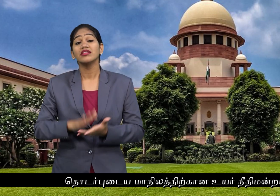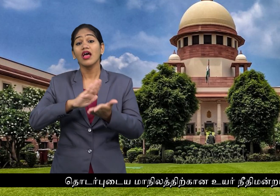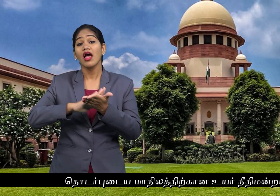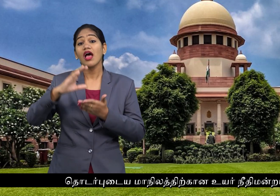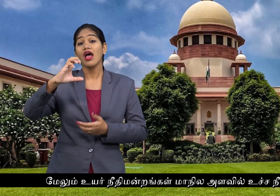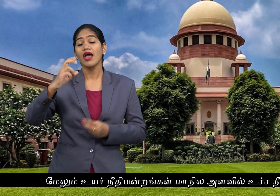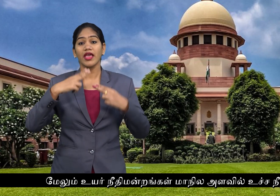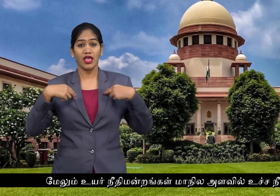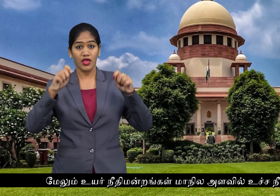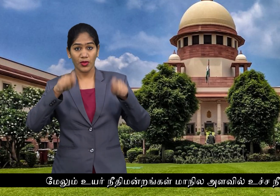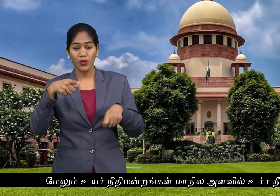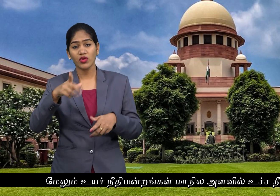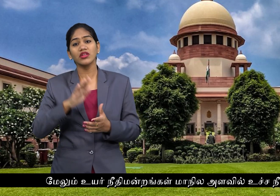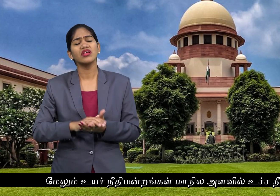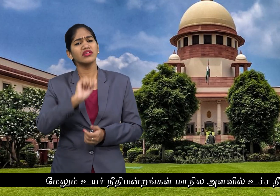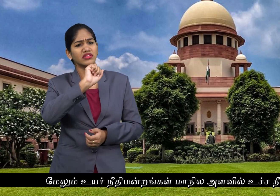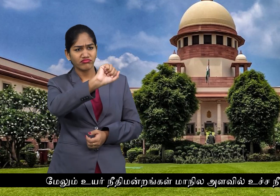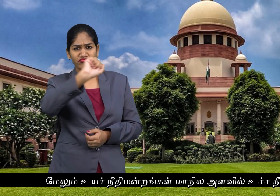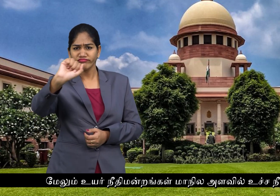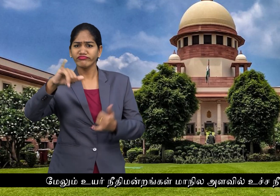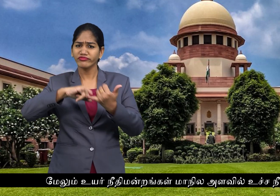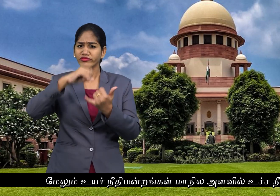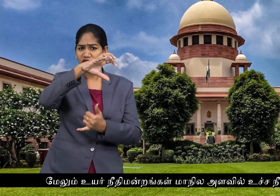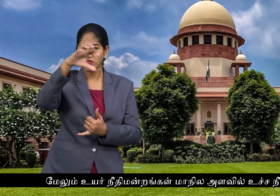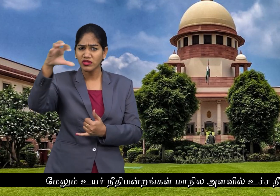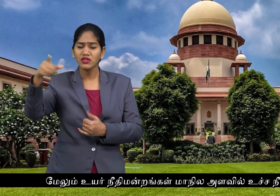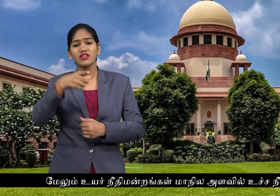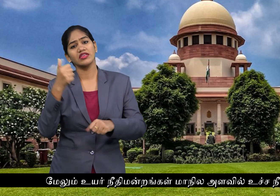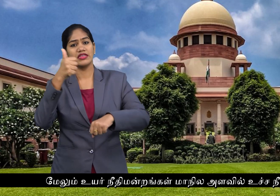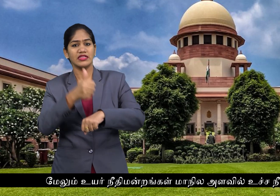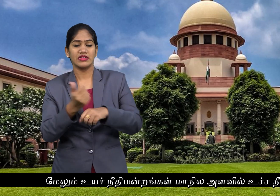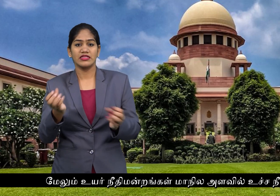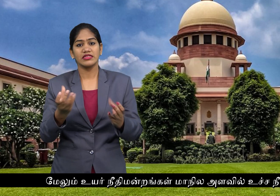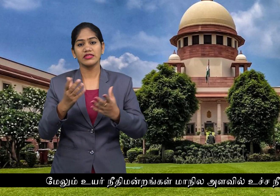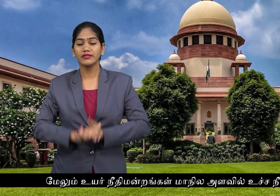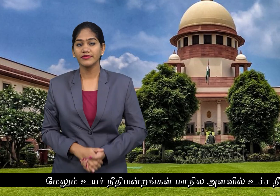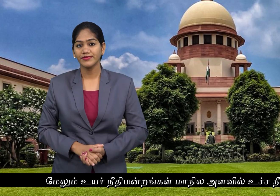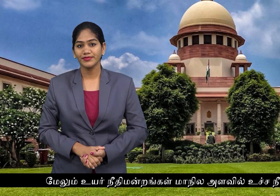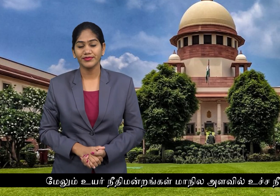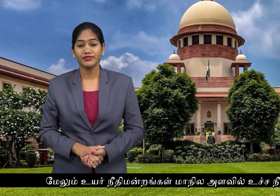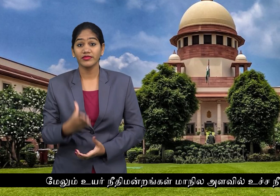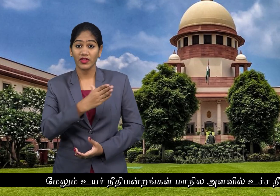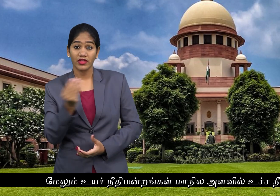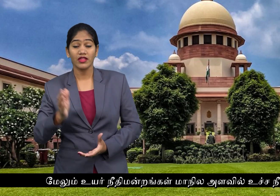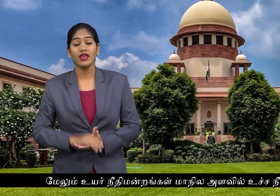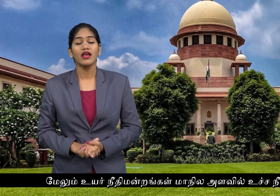மாறியது. மேலும் உயர்நீதிமன்றங்கள் மாநில அளவில் உச்ச